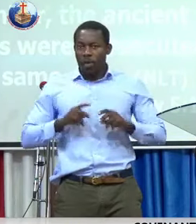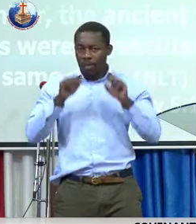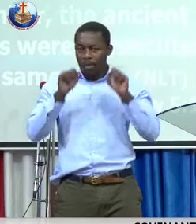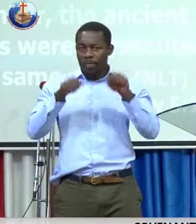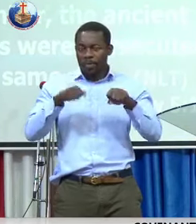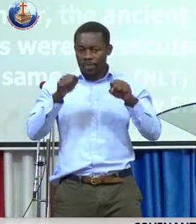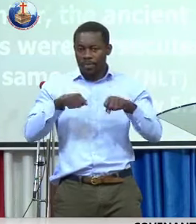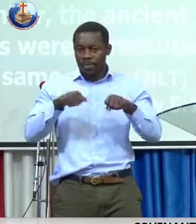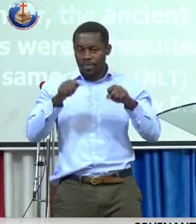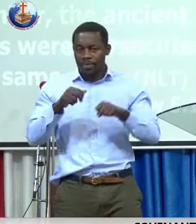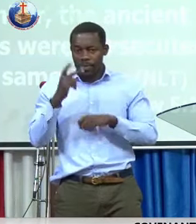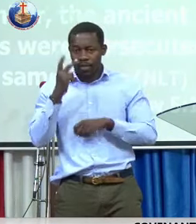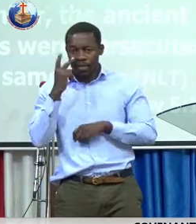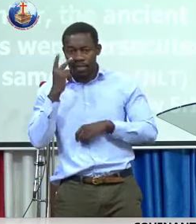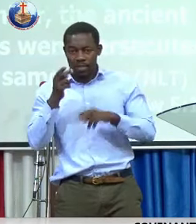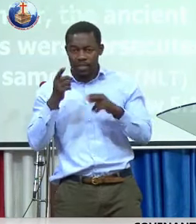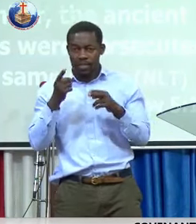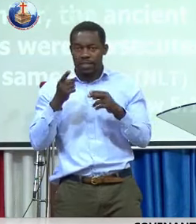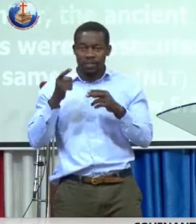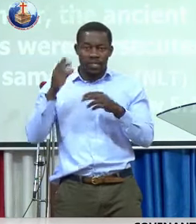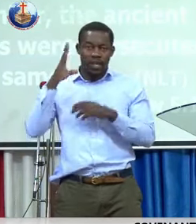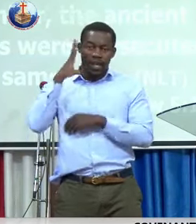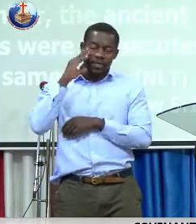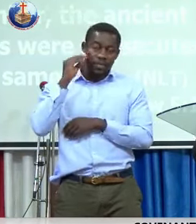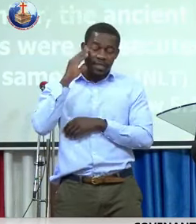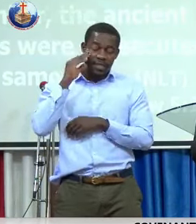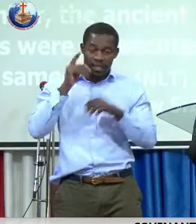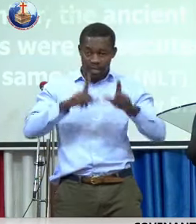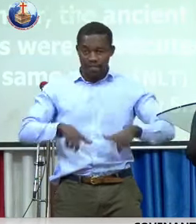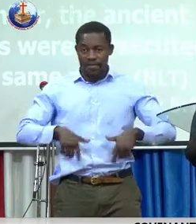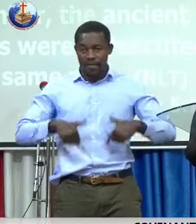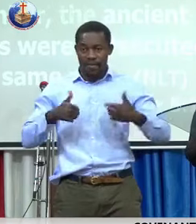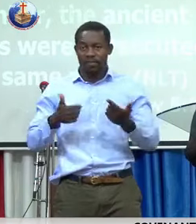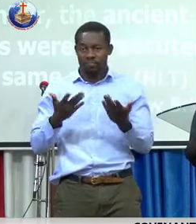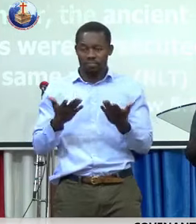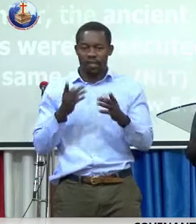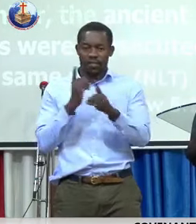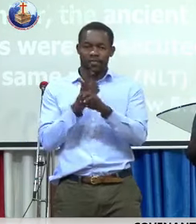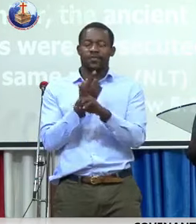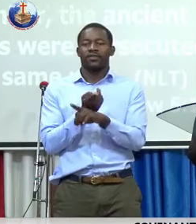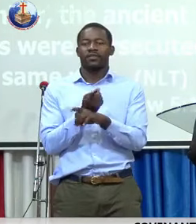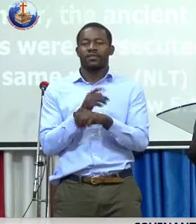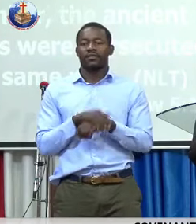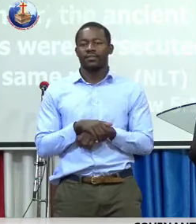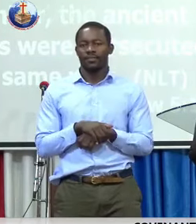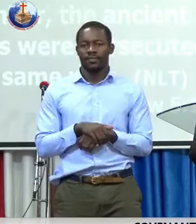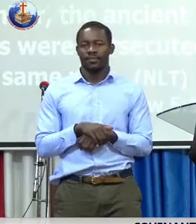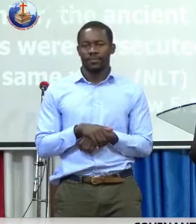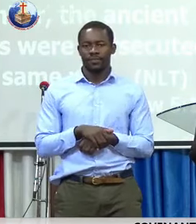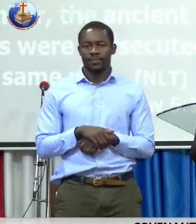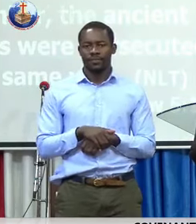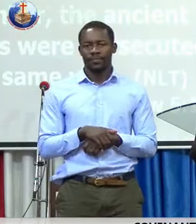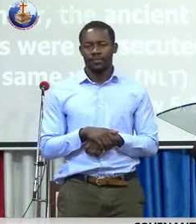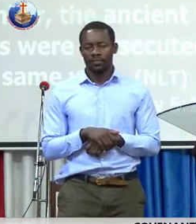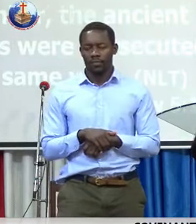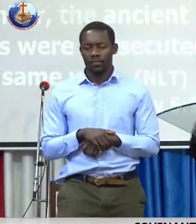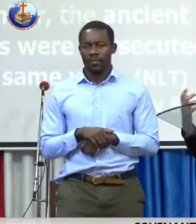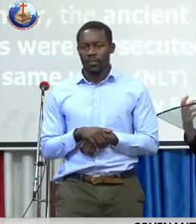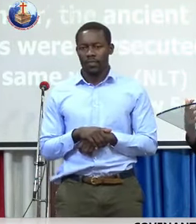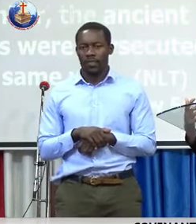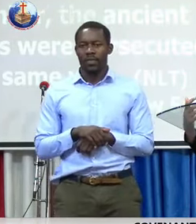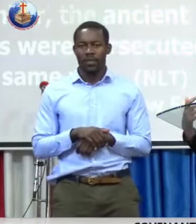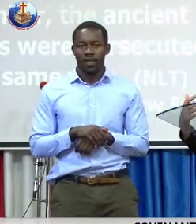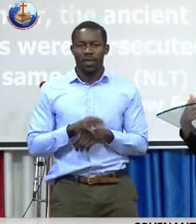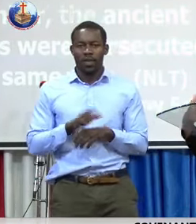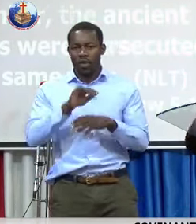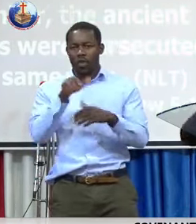of choosing to live their lives differently. Ambazo watu wangelikabiliana nazo kwa sababu ya kuchagua kuishi maisha yao tofauti. So in the